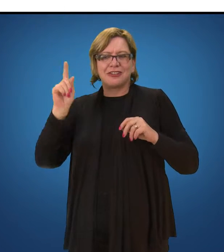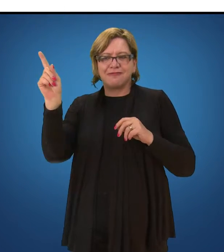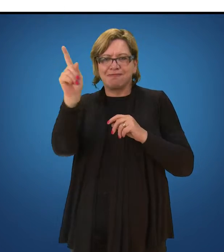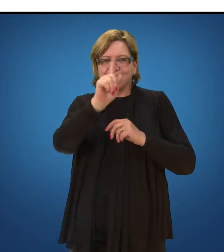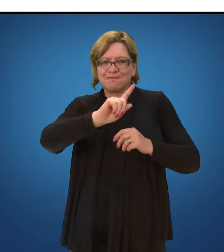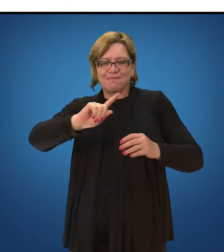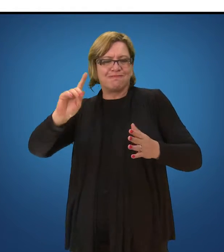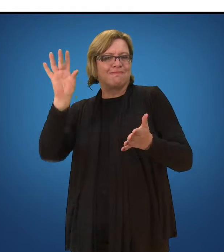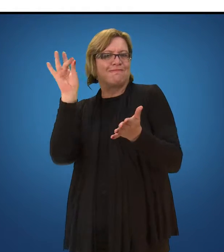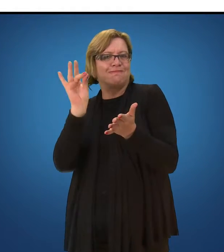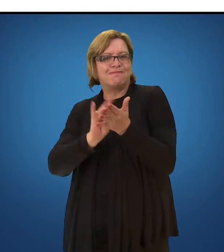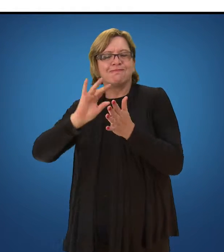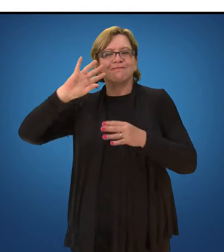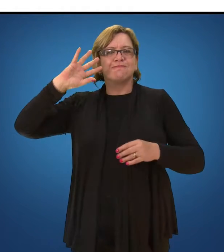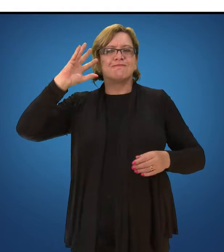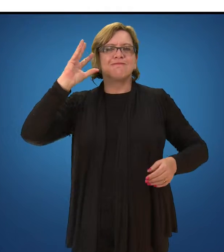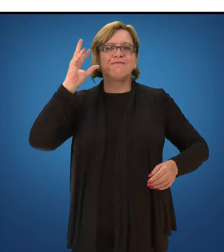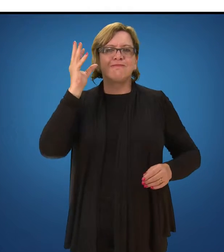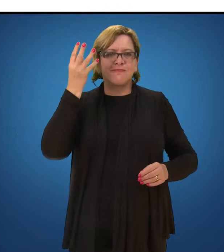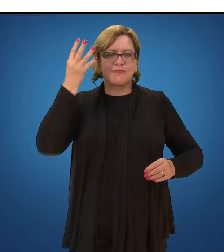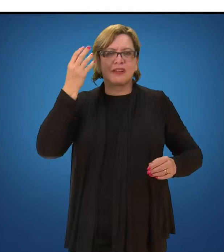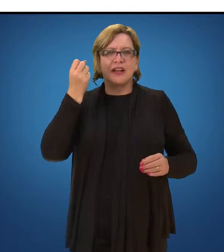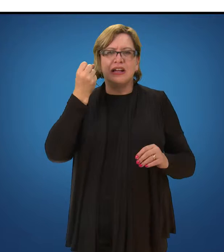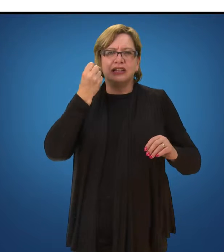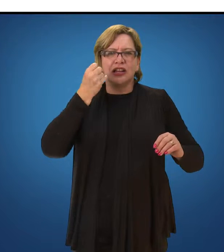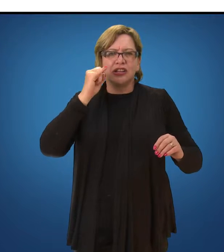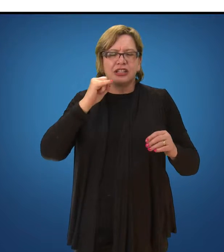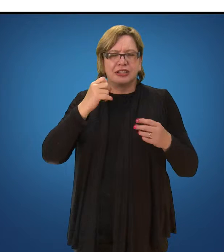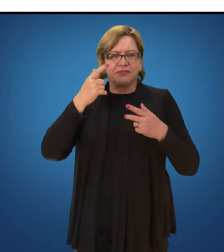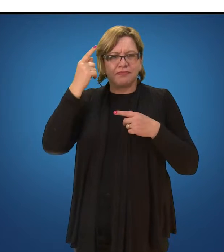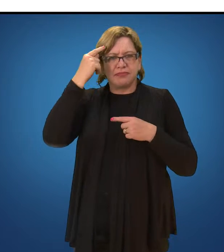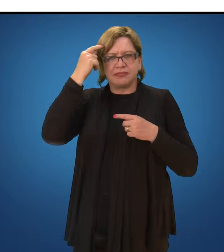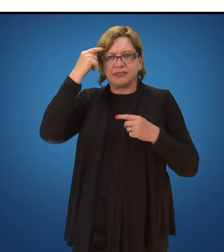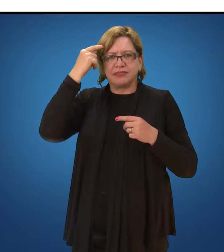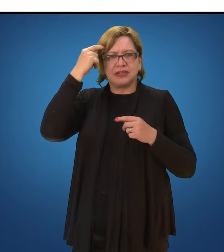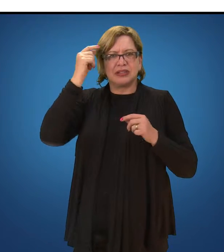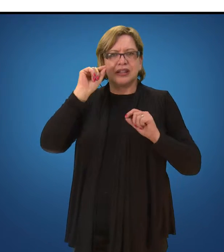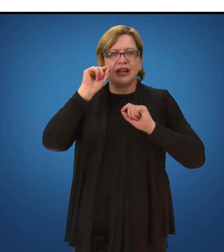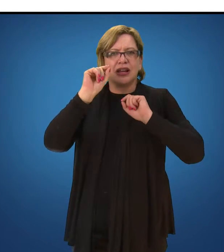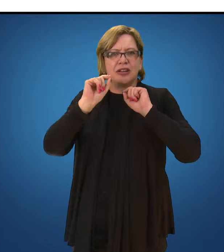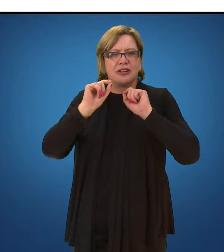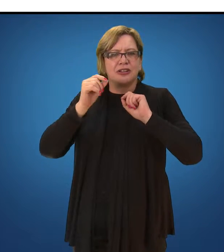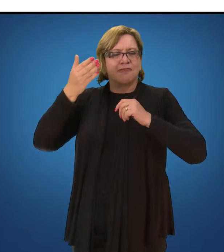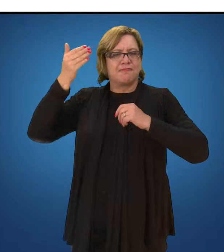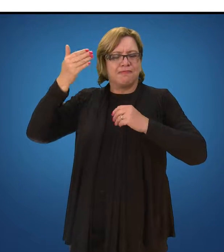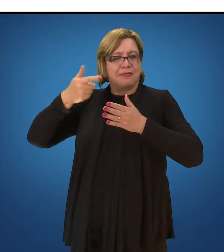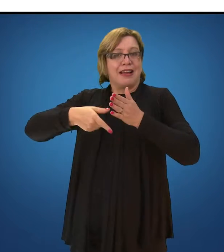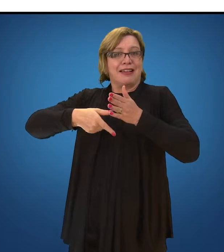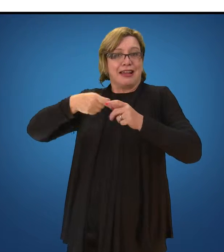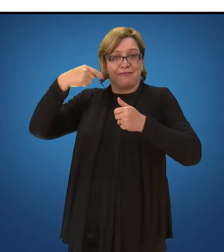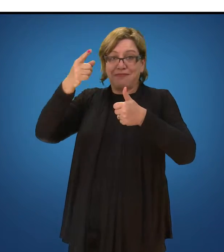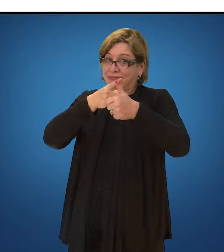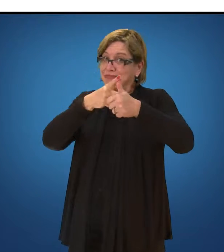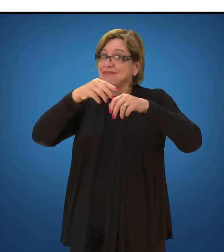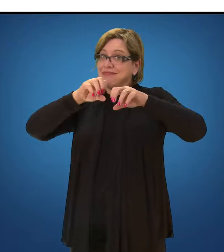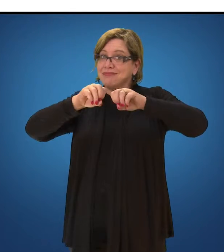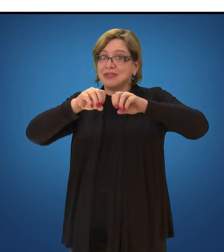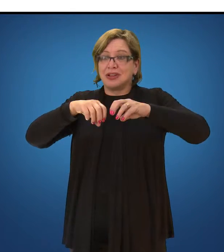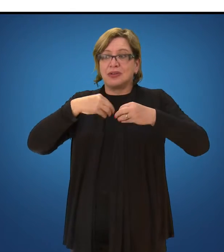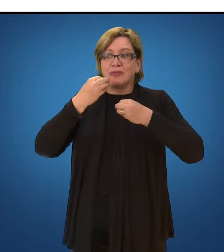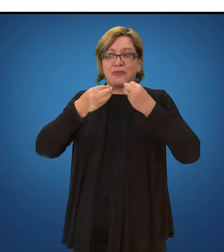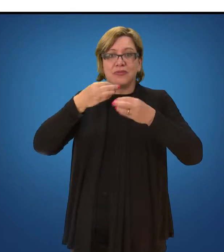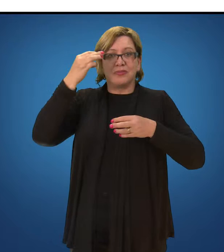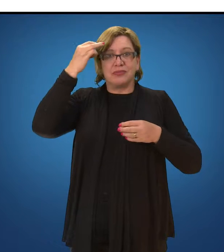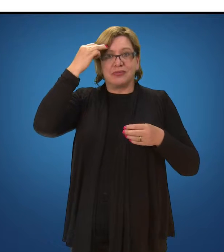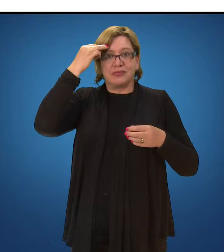aconteceu desse modo. Se a gente levar isso em consideração e pensar naquilo que eu disse na primeira unidade sobre como as